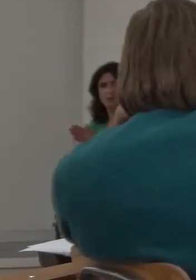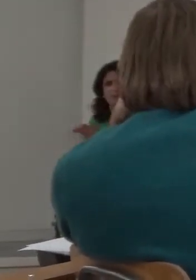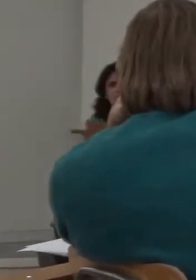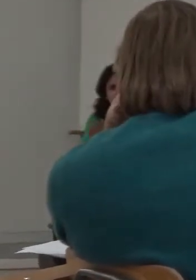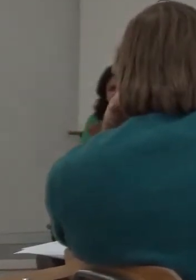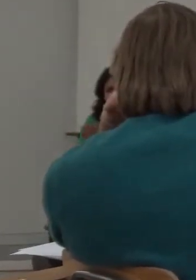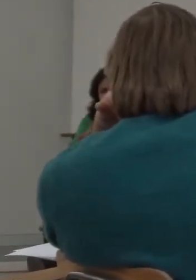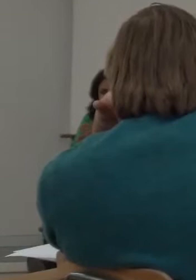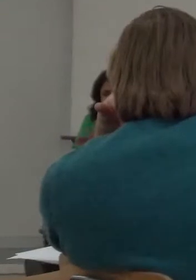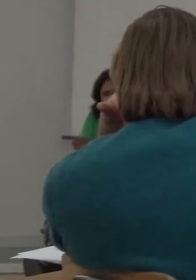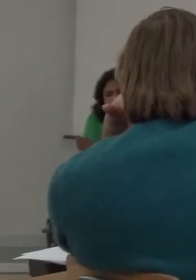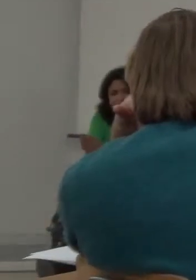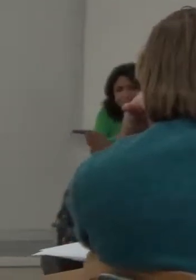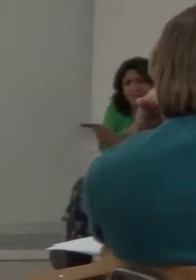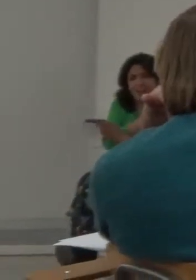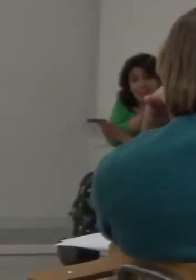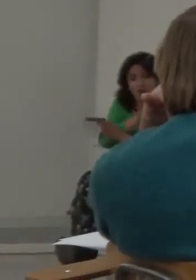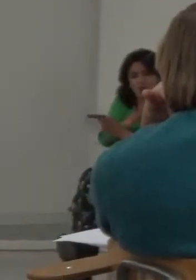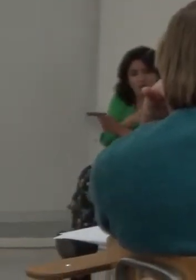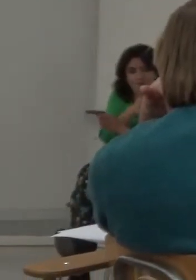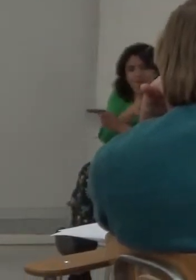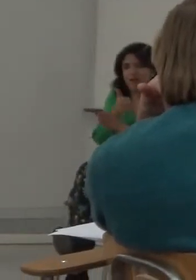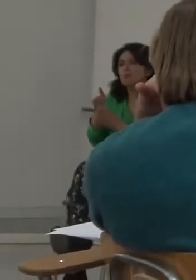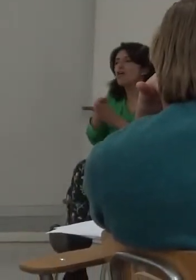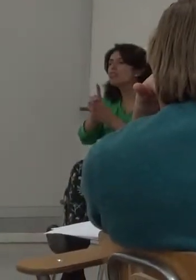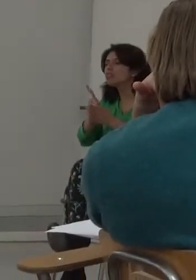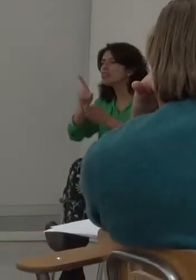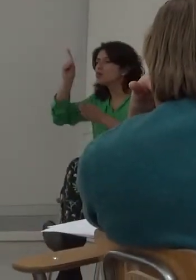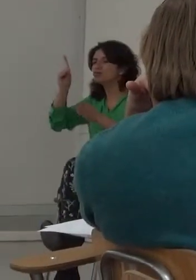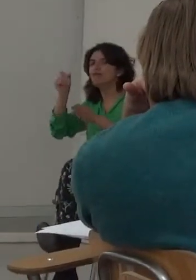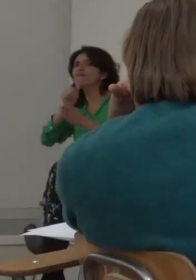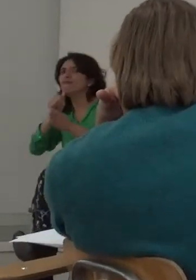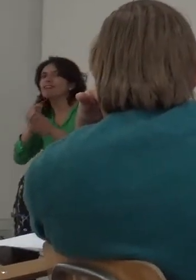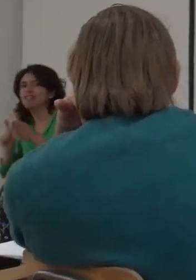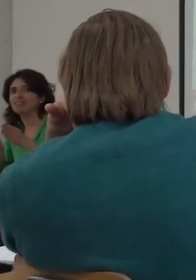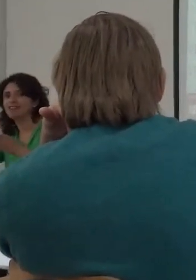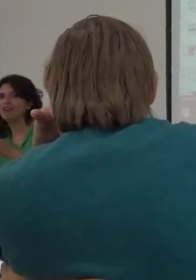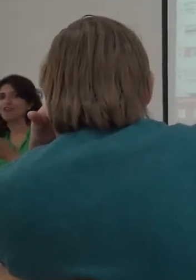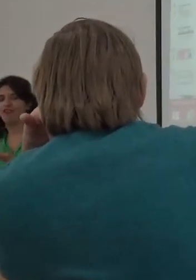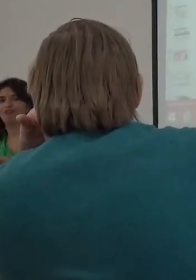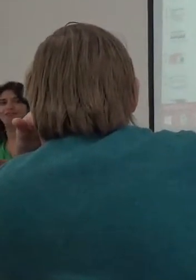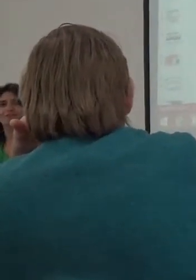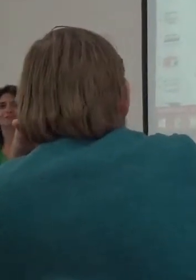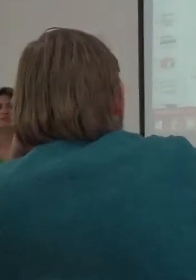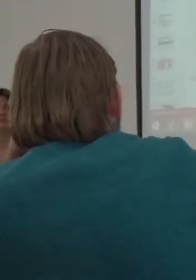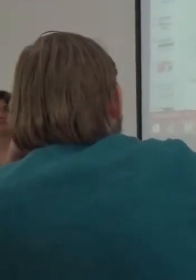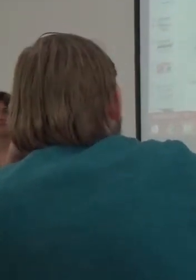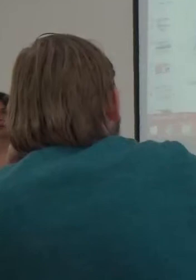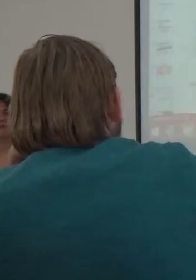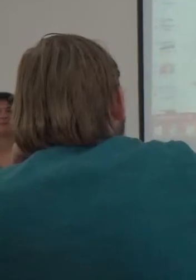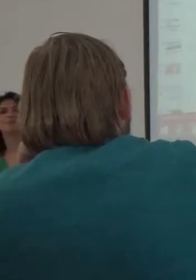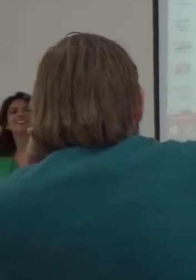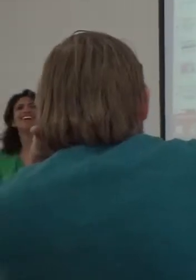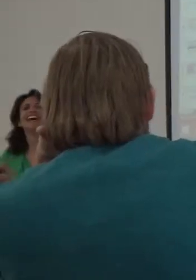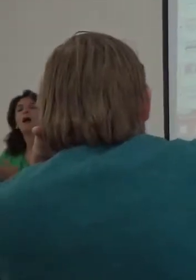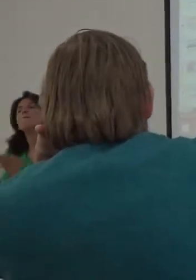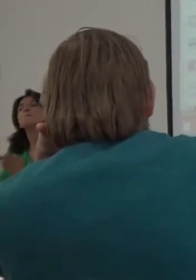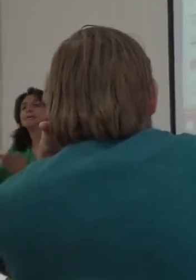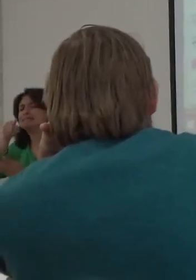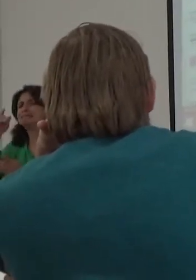proceso para considerarlo, ¿cierto? Eso, más que pregunta era comentar, perdón.